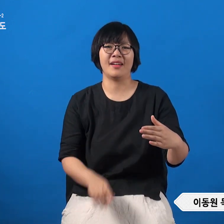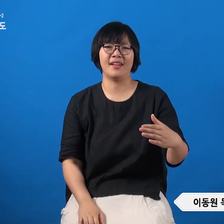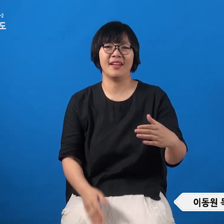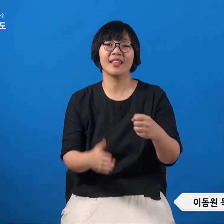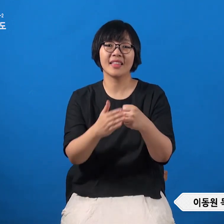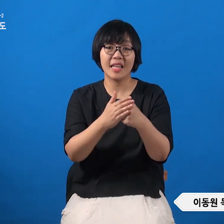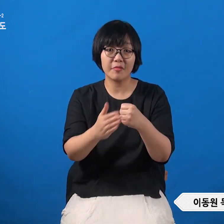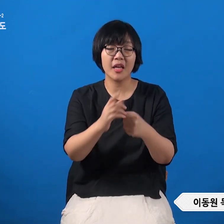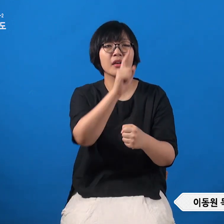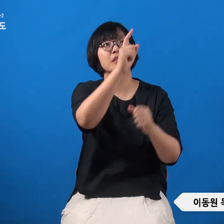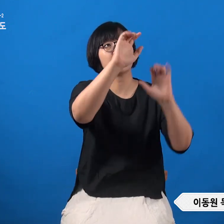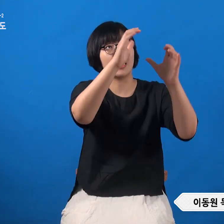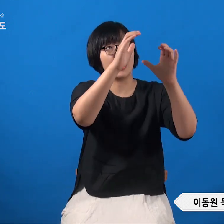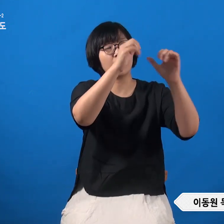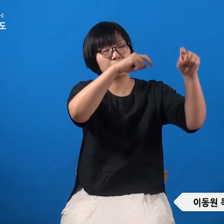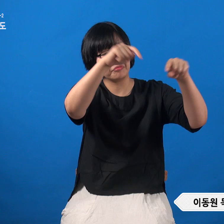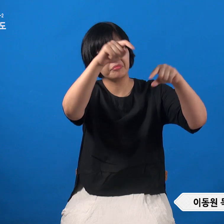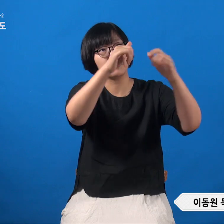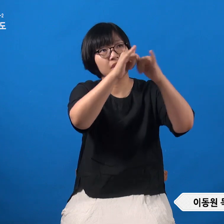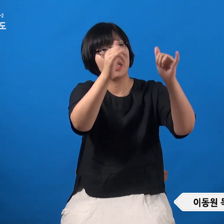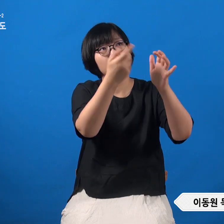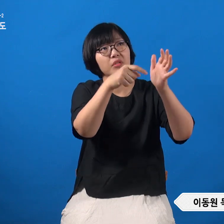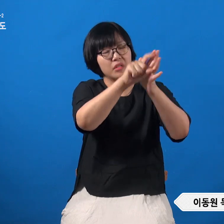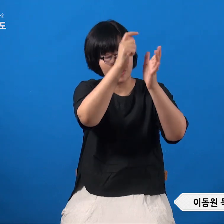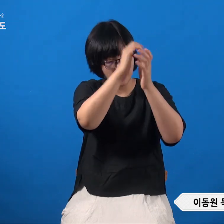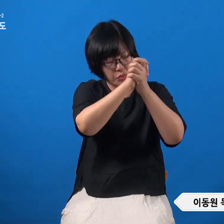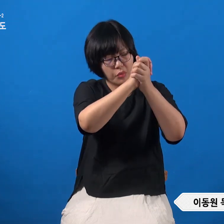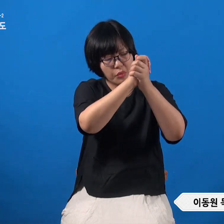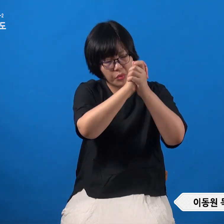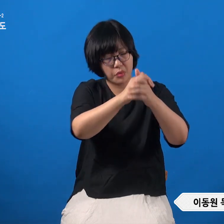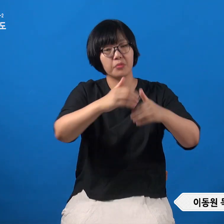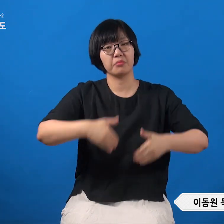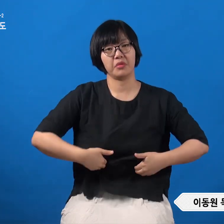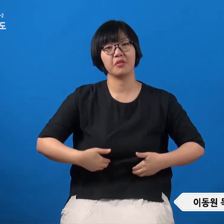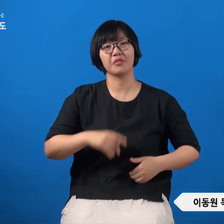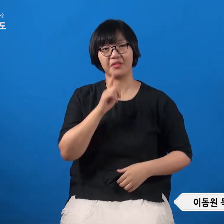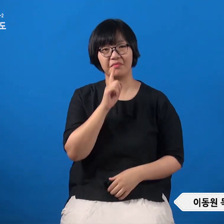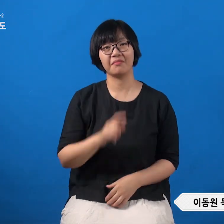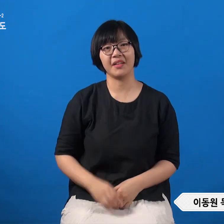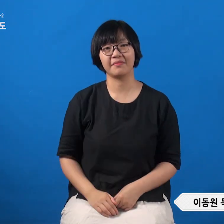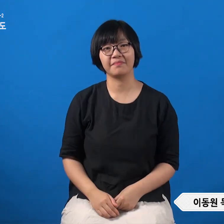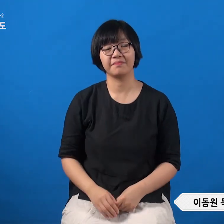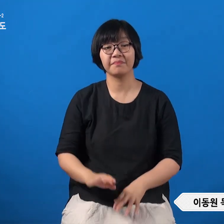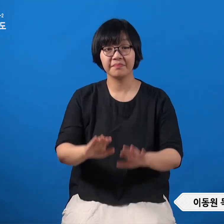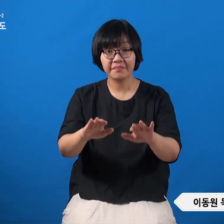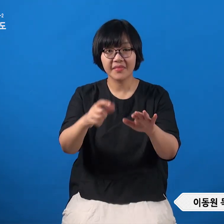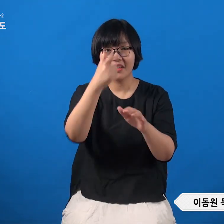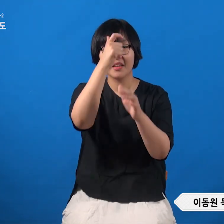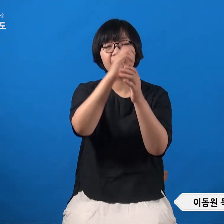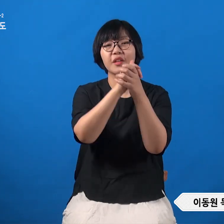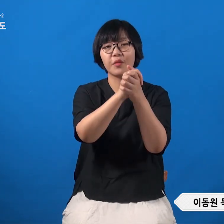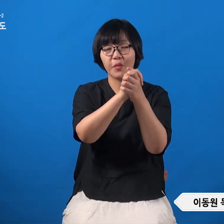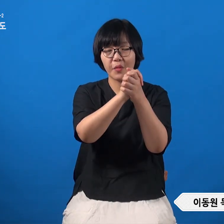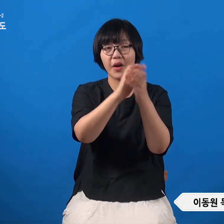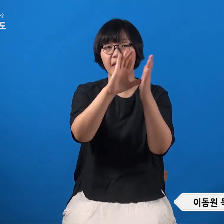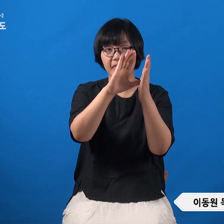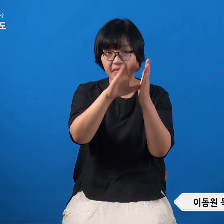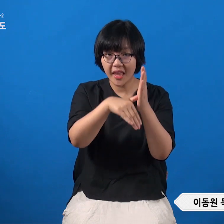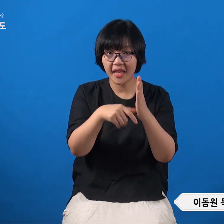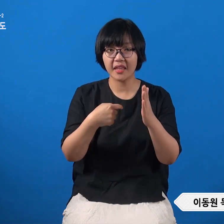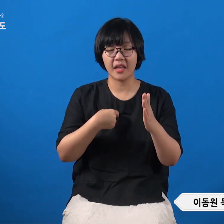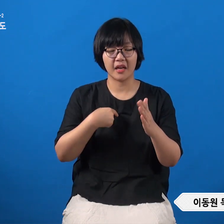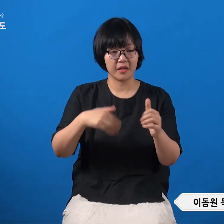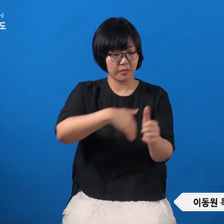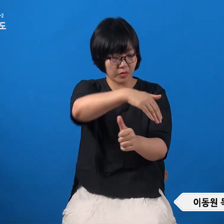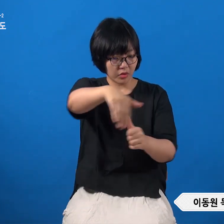때문에 그래서 그들을 위해서 기도해야 한다는 것입니다. 자, 첫째로 기도는 우리에게 고요한